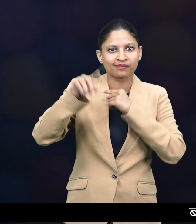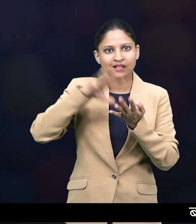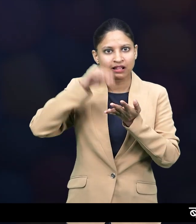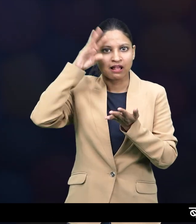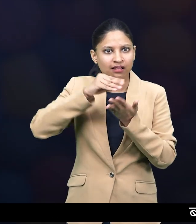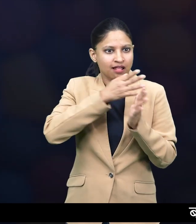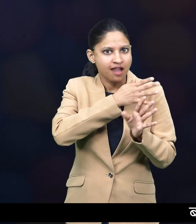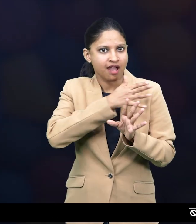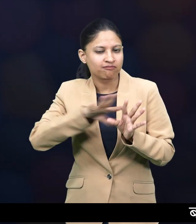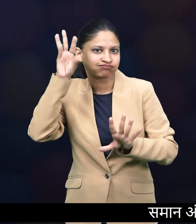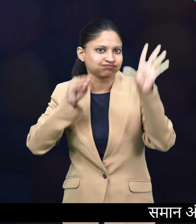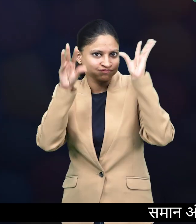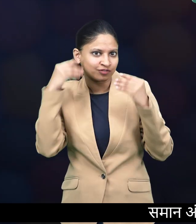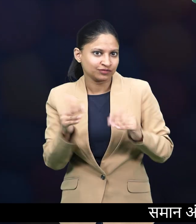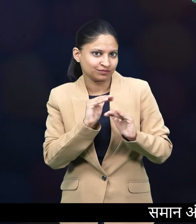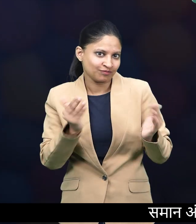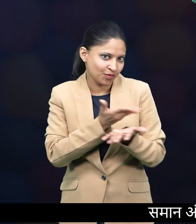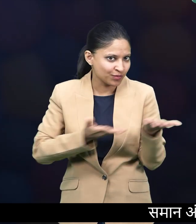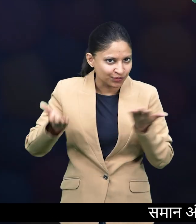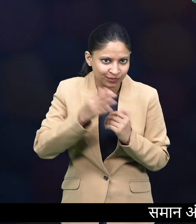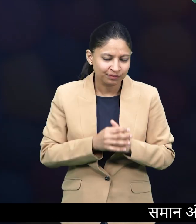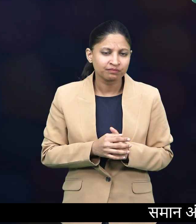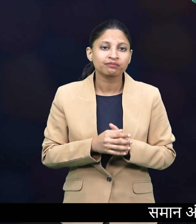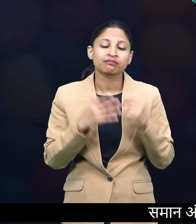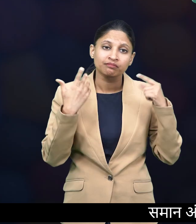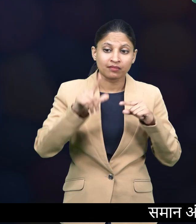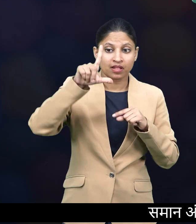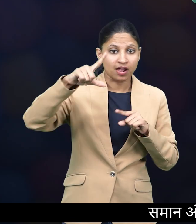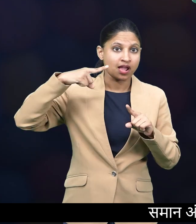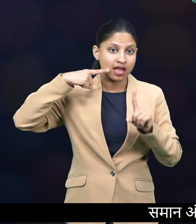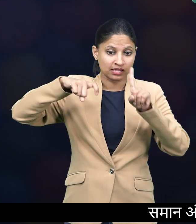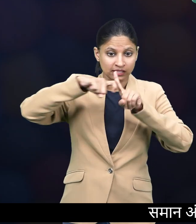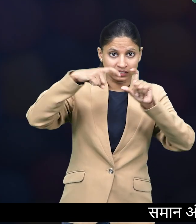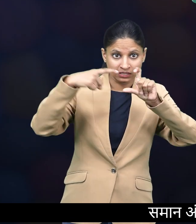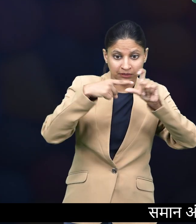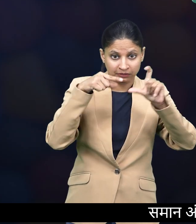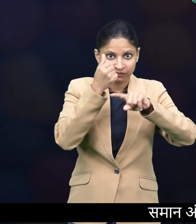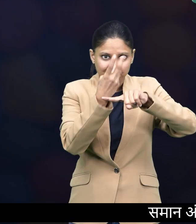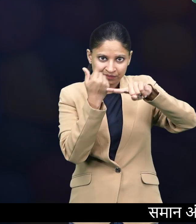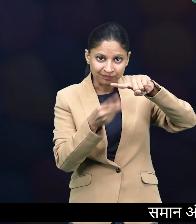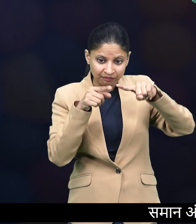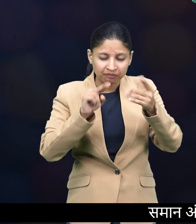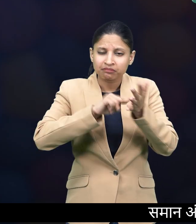बच्चों, आज हमने सीखा समान अंशों का भाजक एक ही होता है।